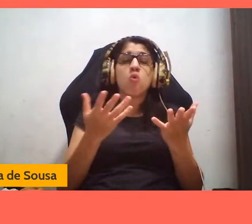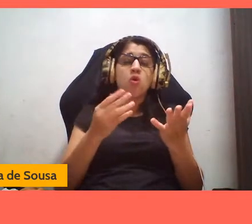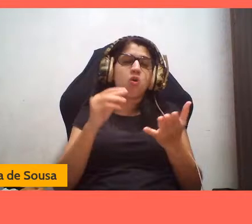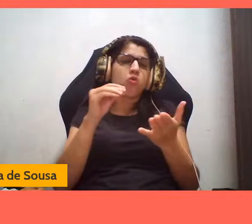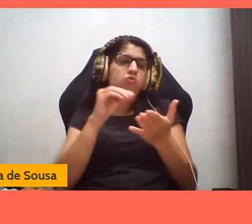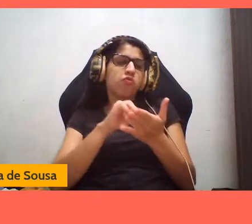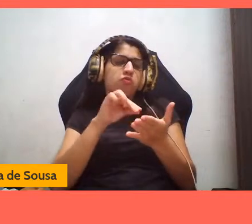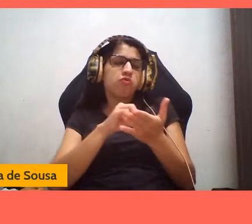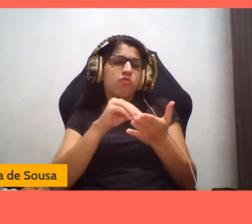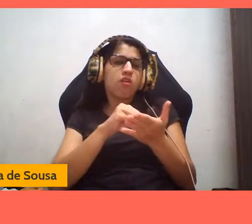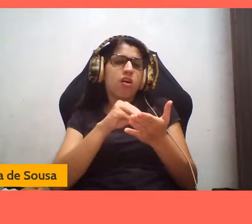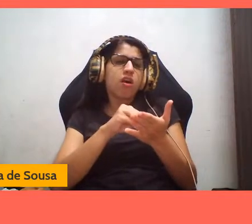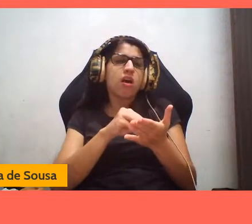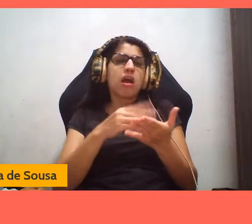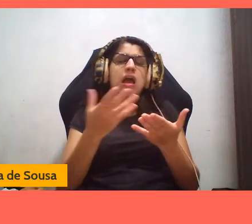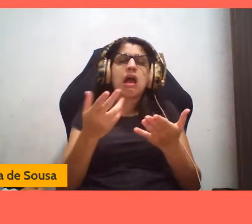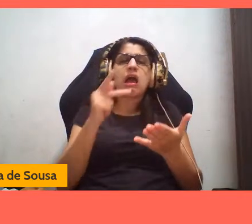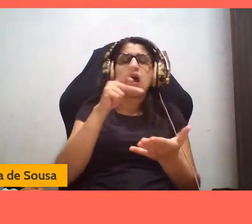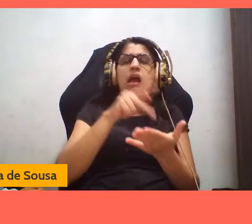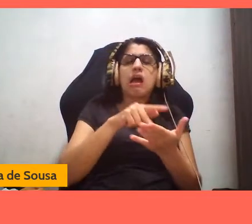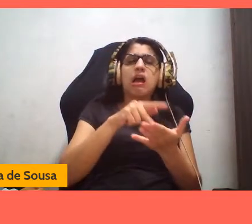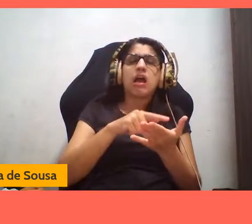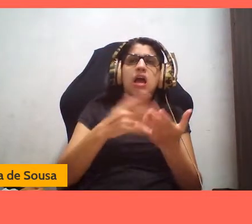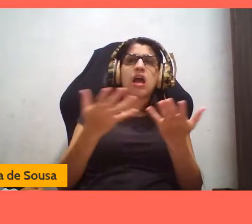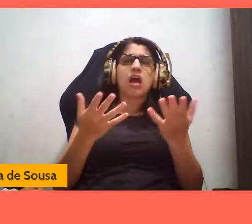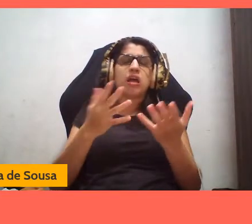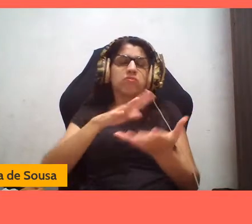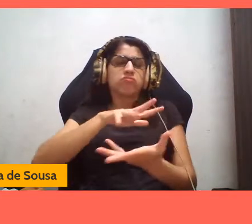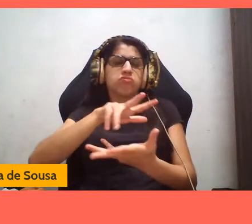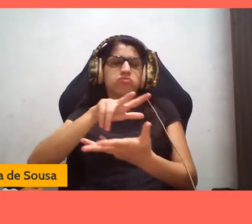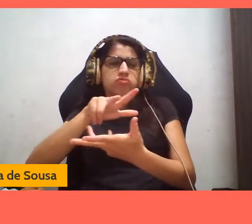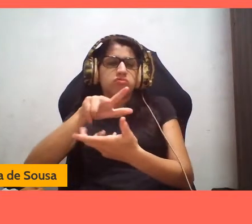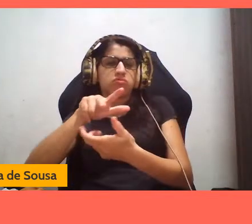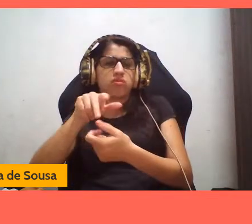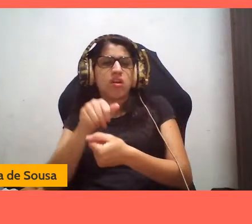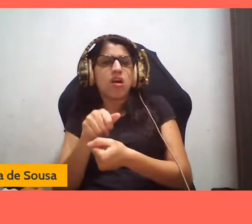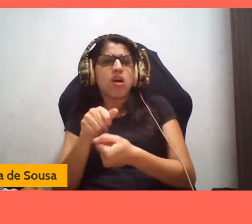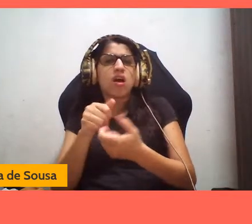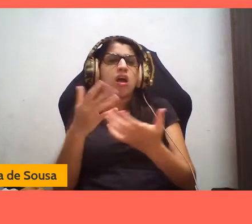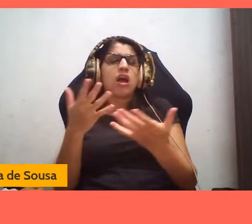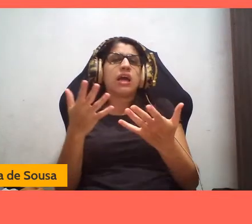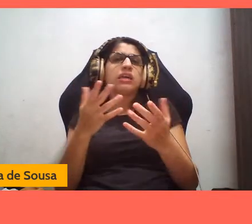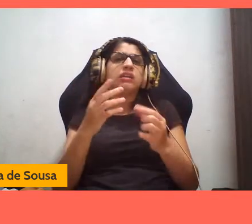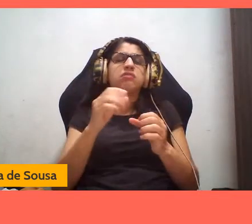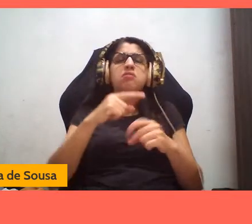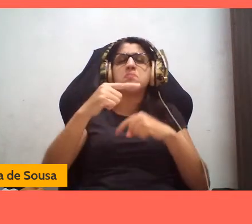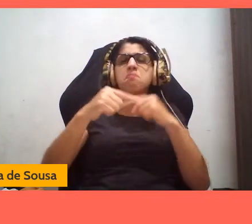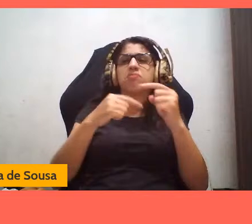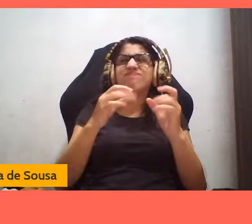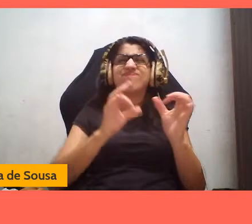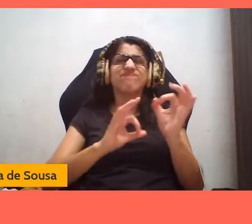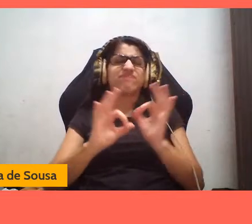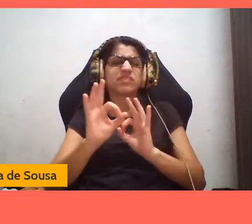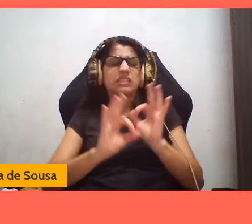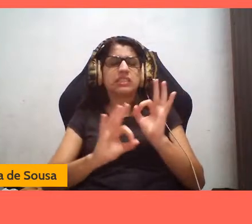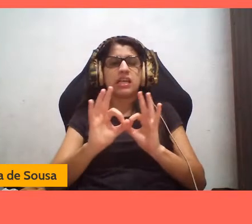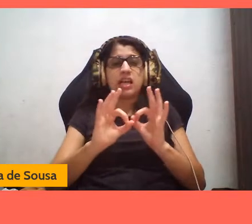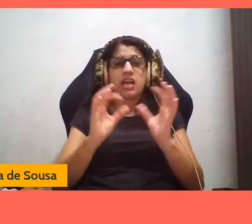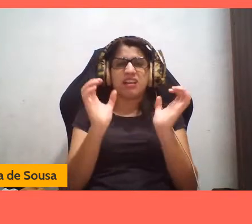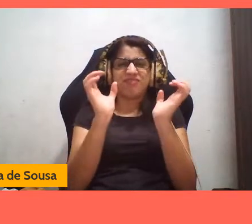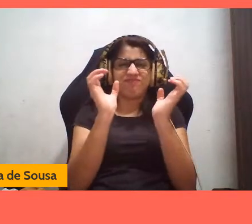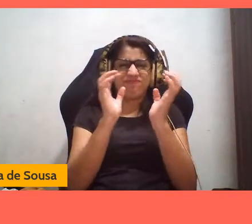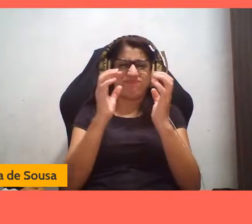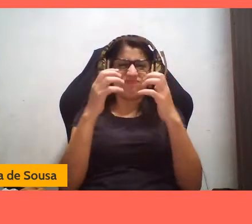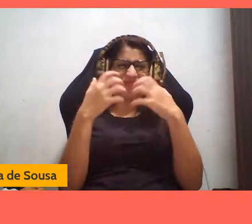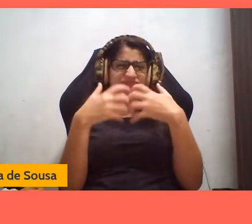Terra, envenenando a Terra e preparando uma guerra nuclear. Não